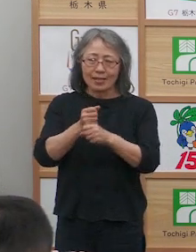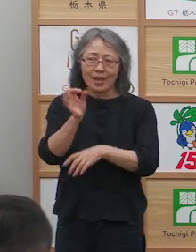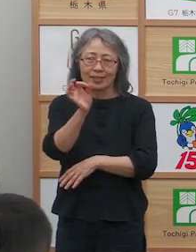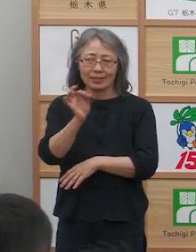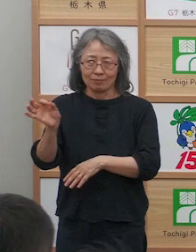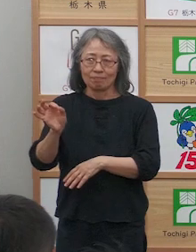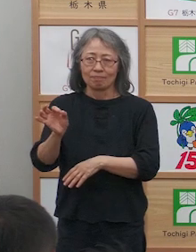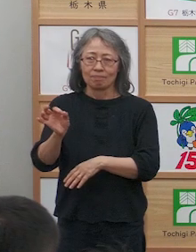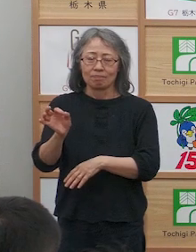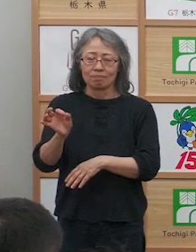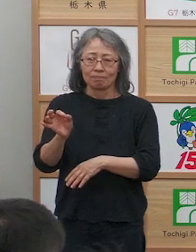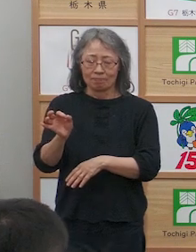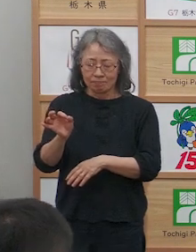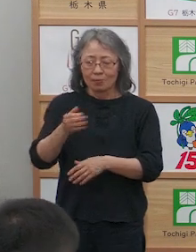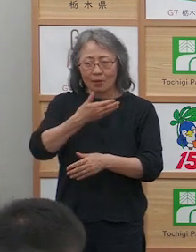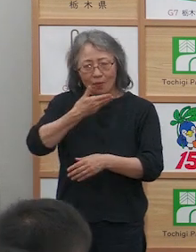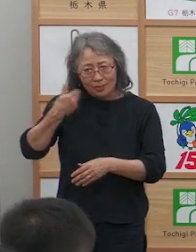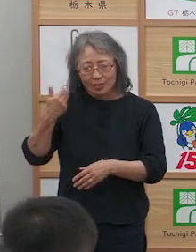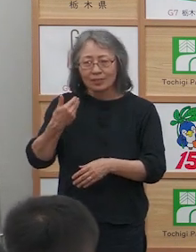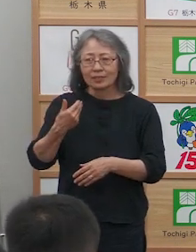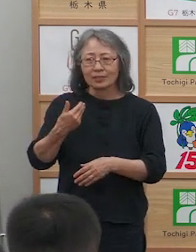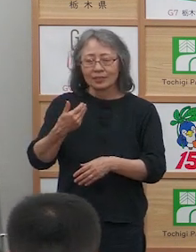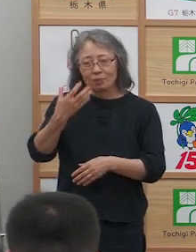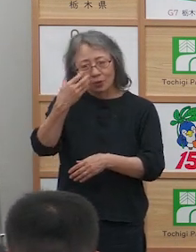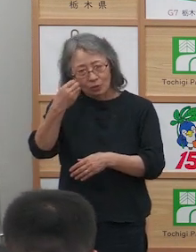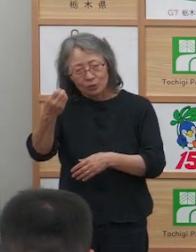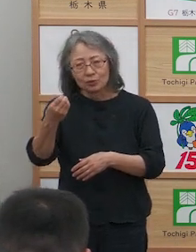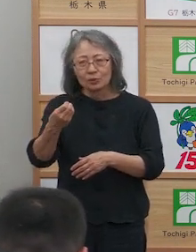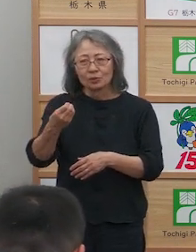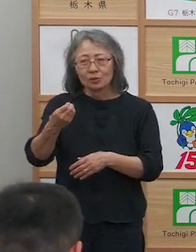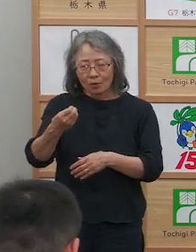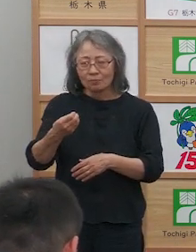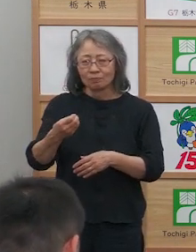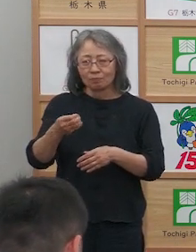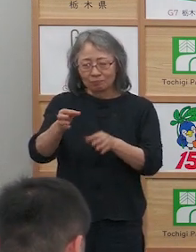品についての美味しさあるいは魅力を